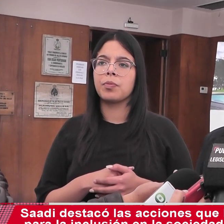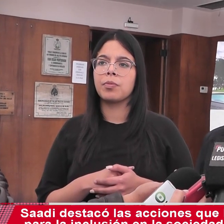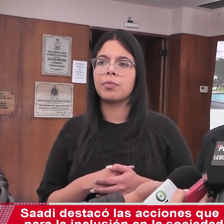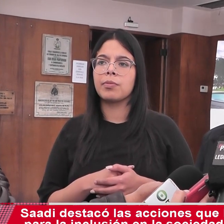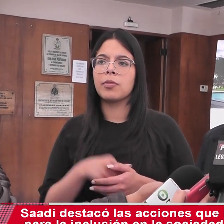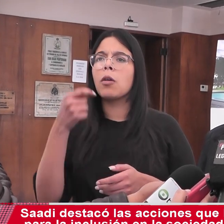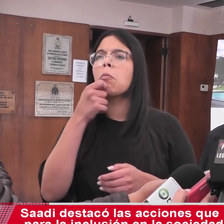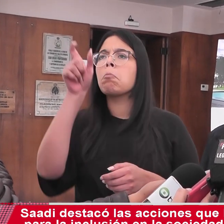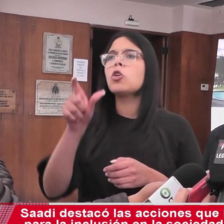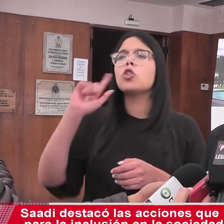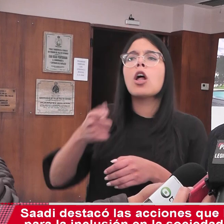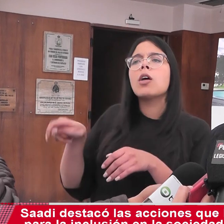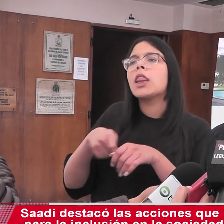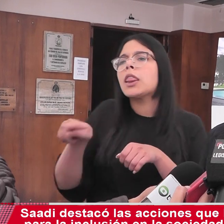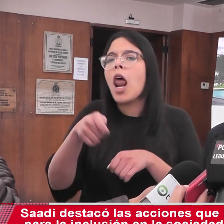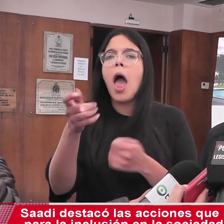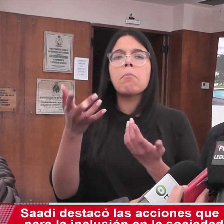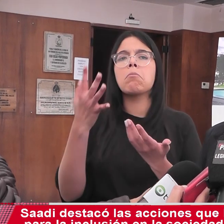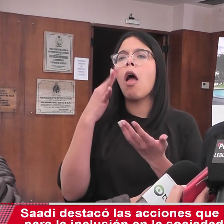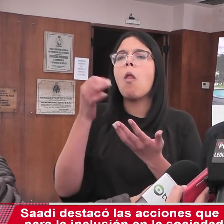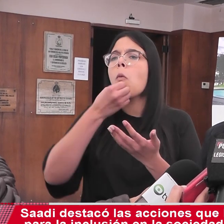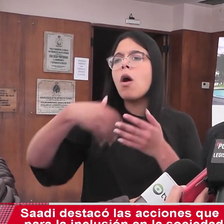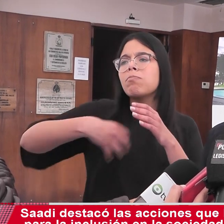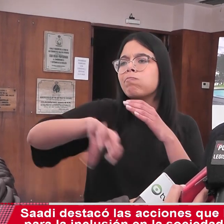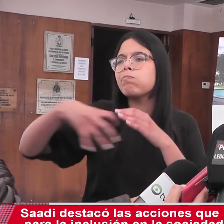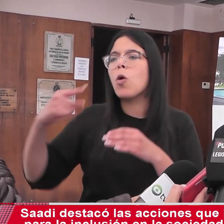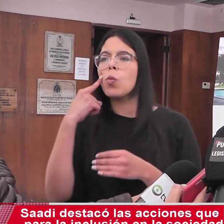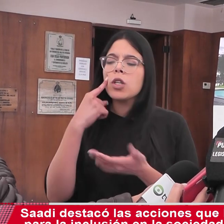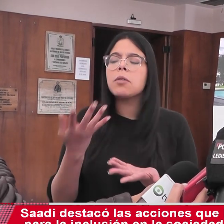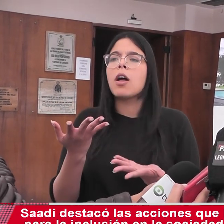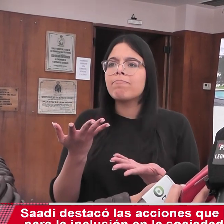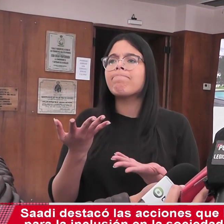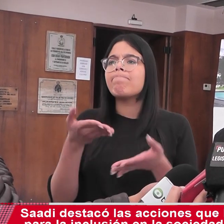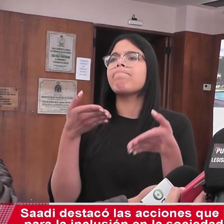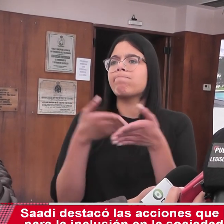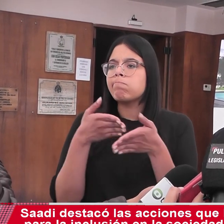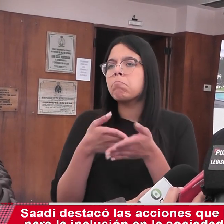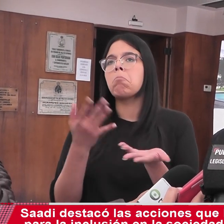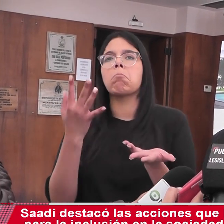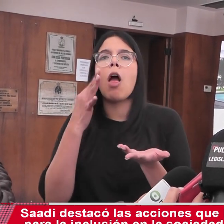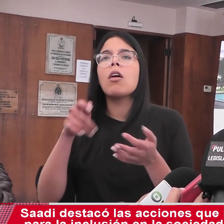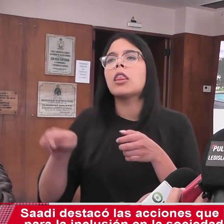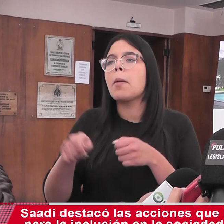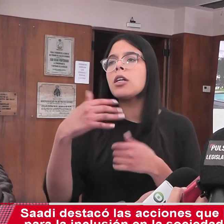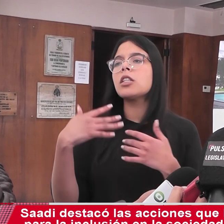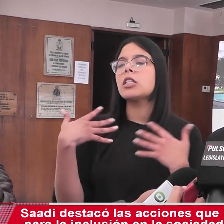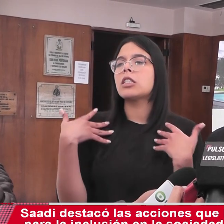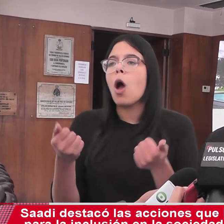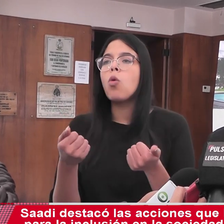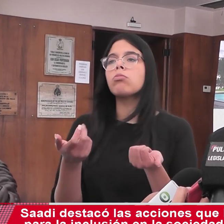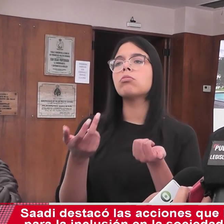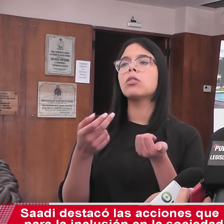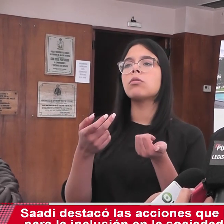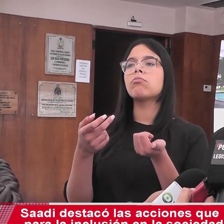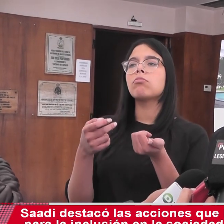para realizar un trámite en cualquier dependencia de la administración pública, ya sea un trámite de salud, un